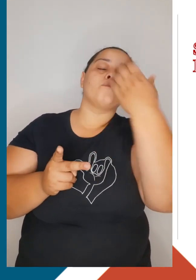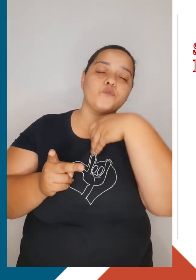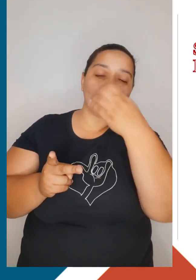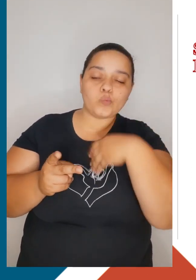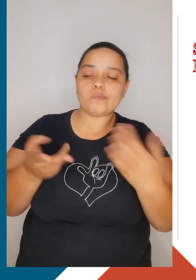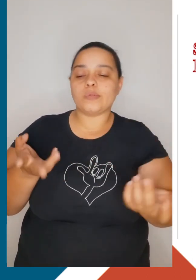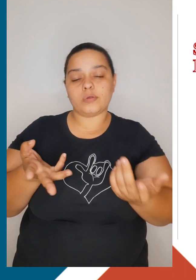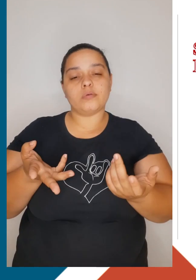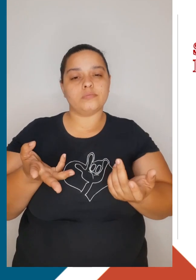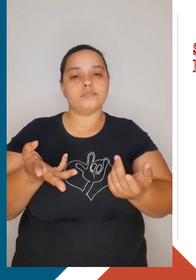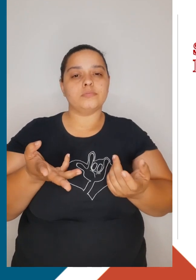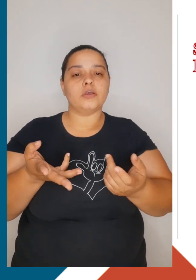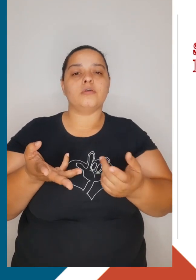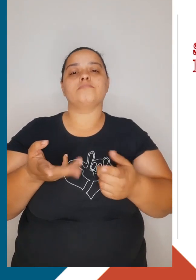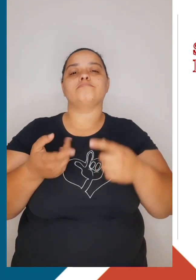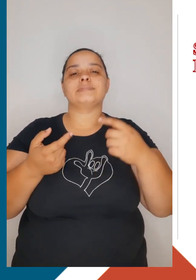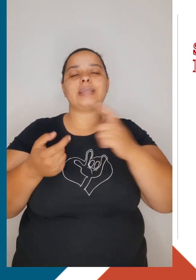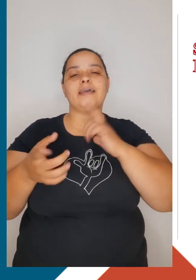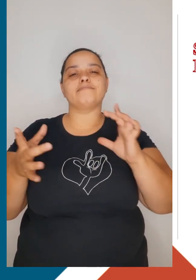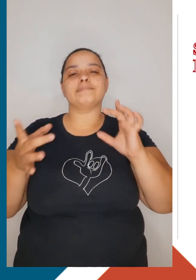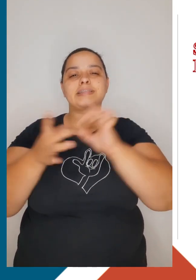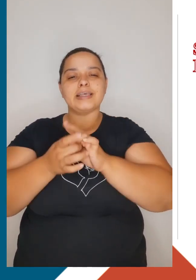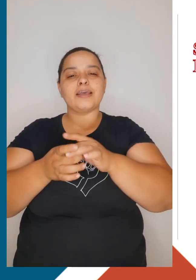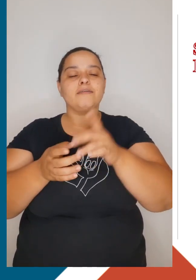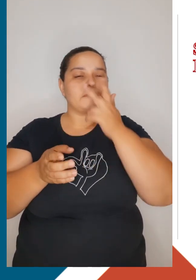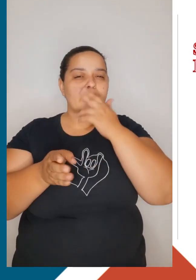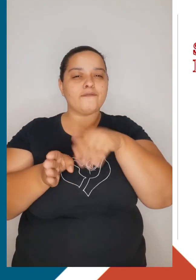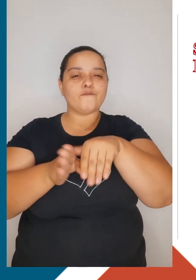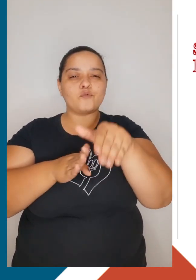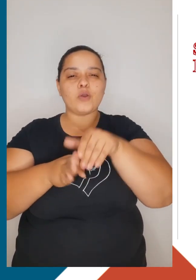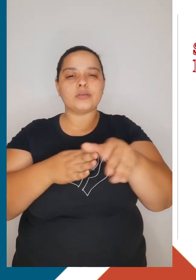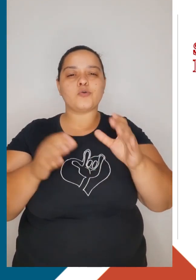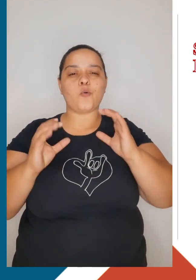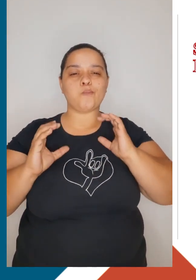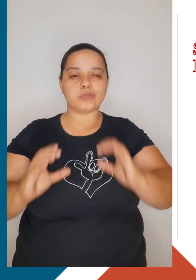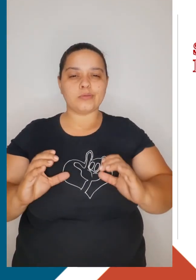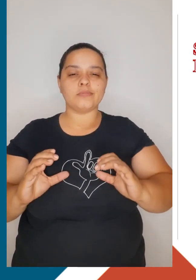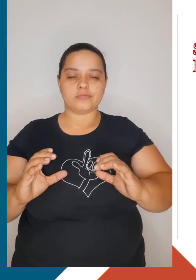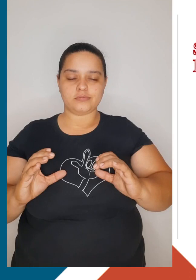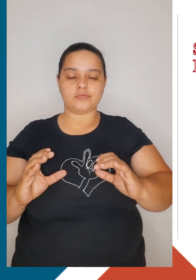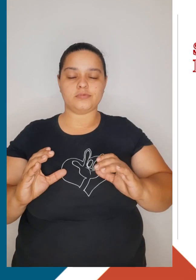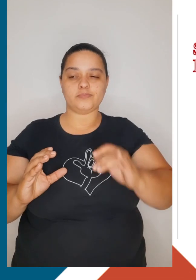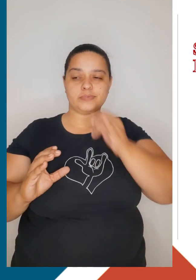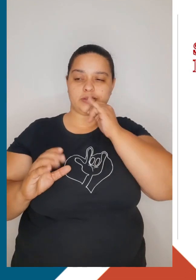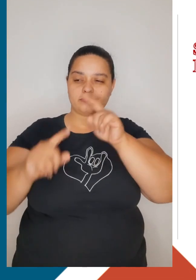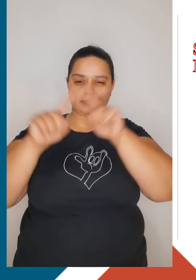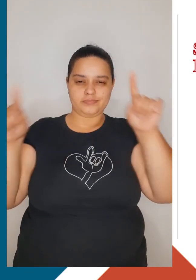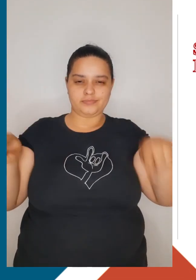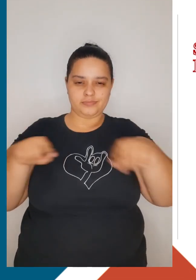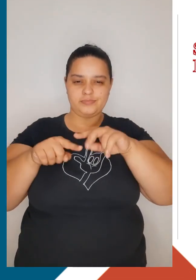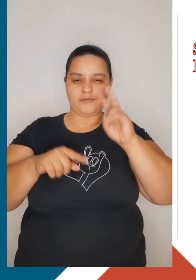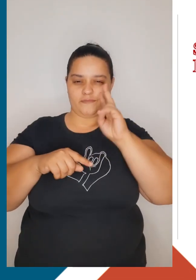Dessa forma, a construção do sentido se dará em circunstâncias ligadas à influência no comportamento do interlocutor. A propaganda é um